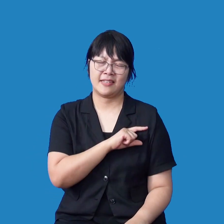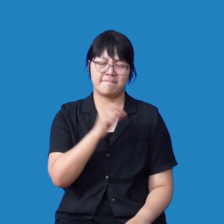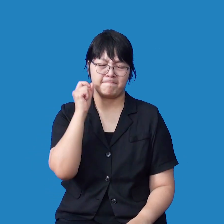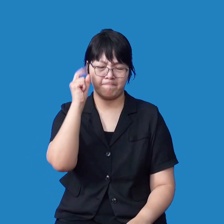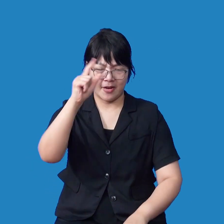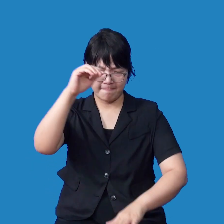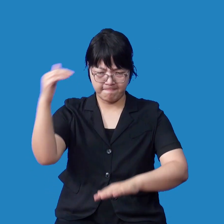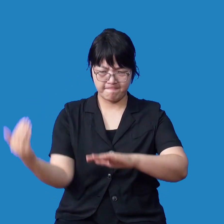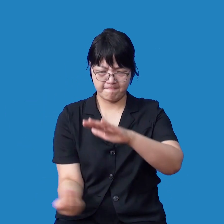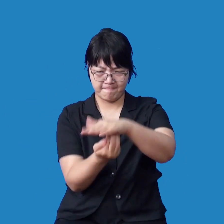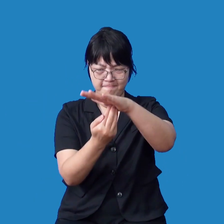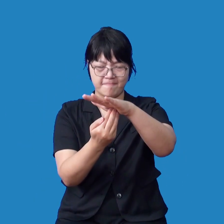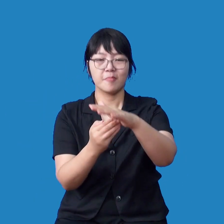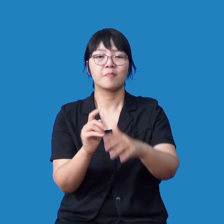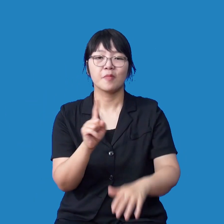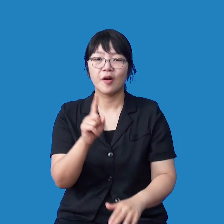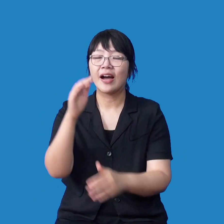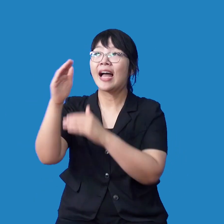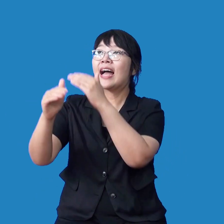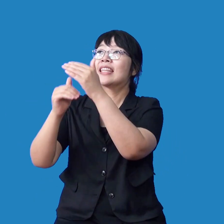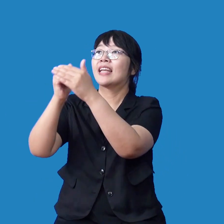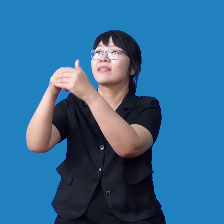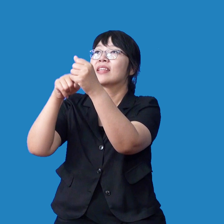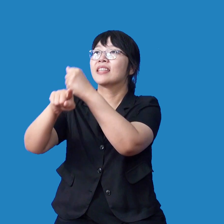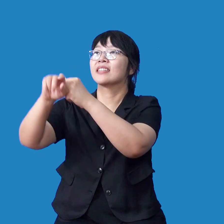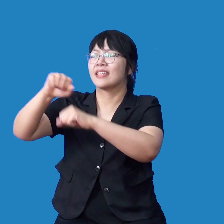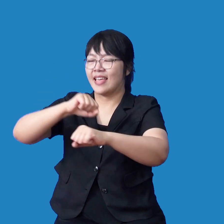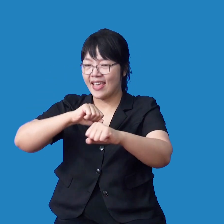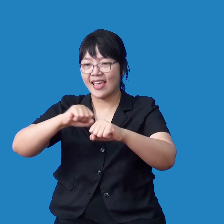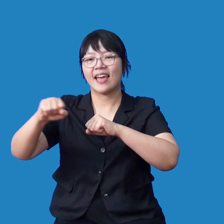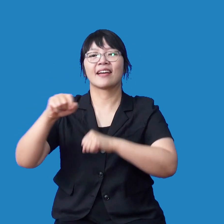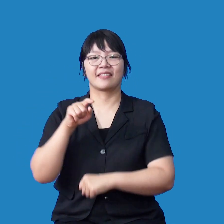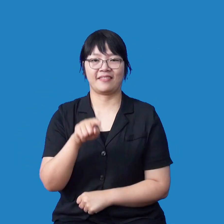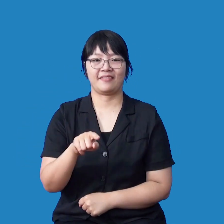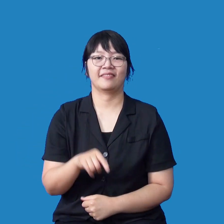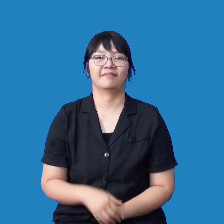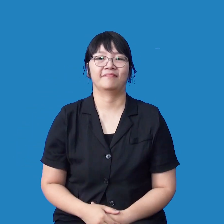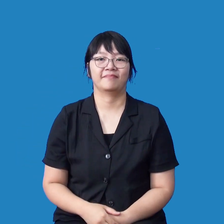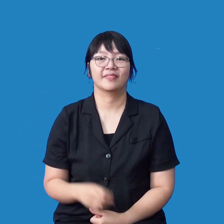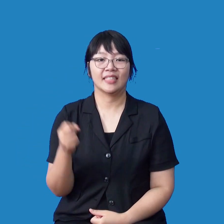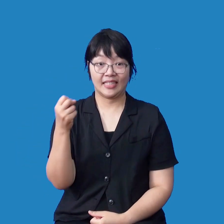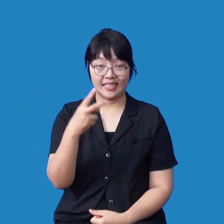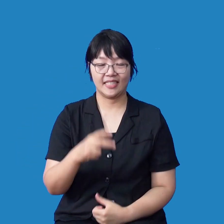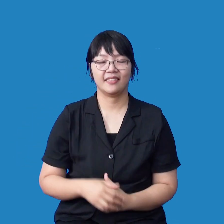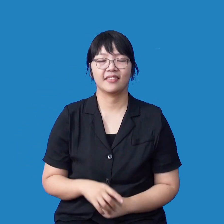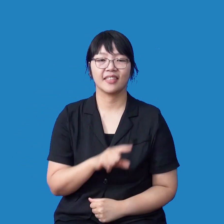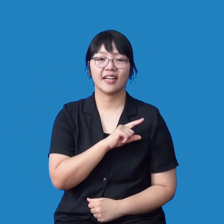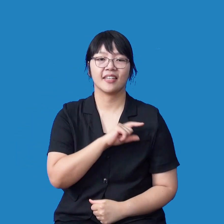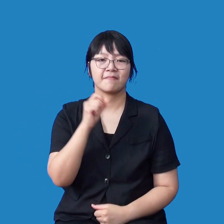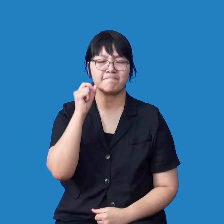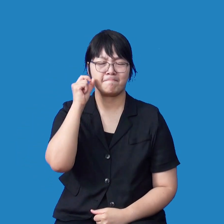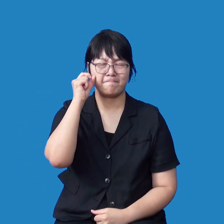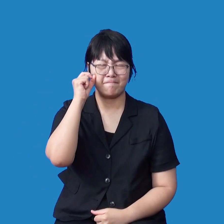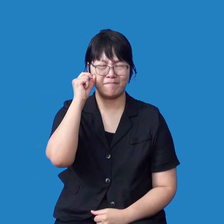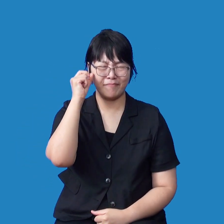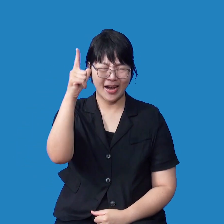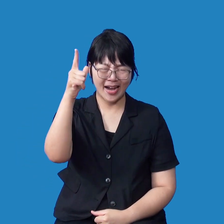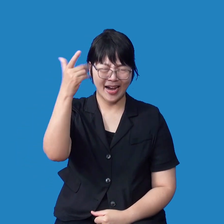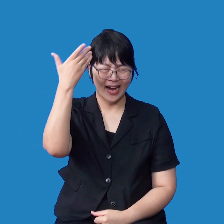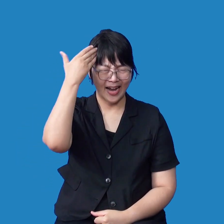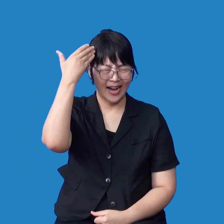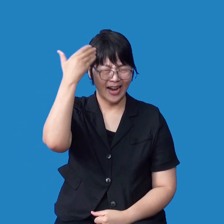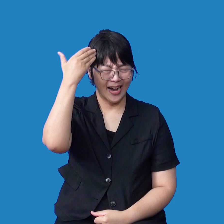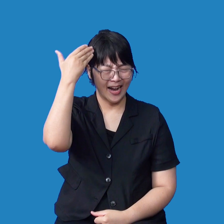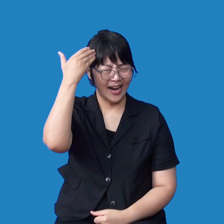위대한 성취, 그것은 하나님의 뜻을 행하는 것이다. 반복합니다. 가장 위대한 지식,